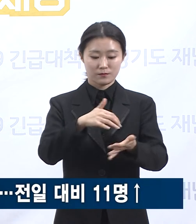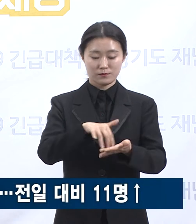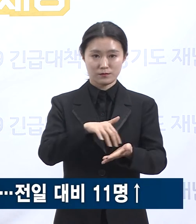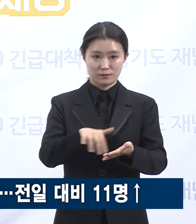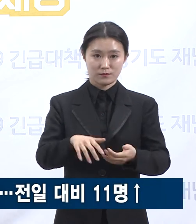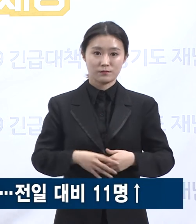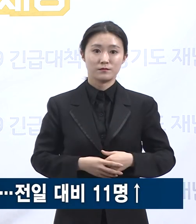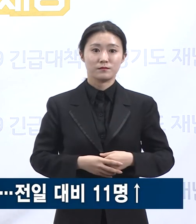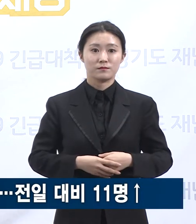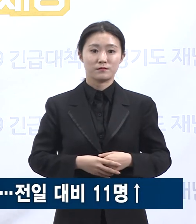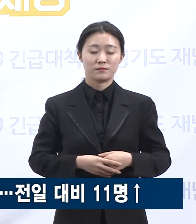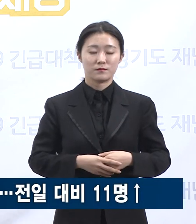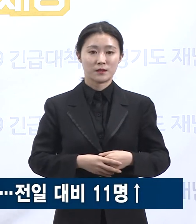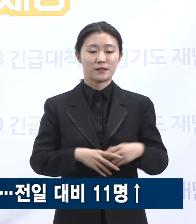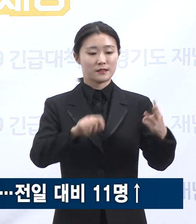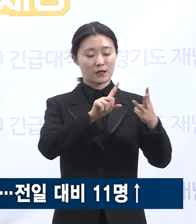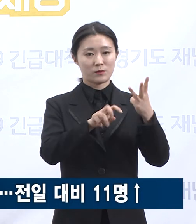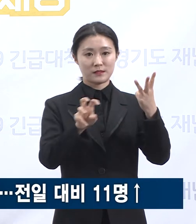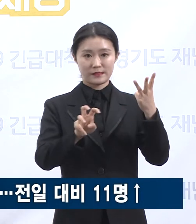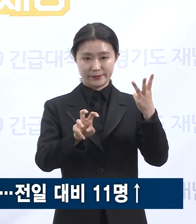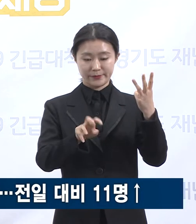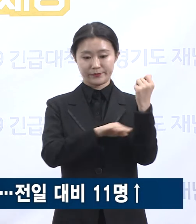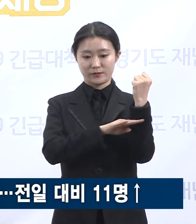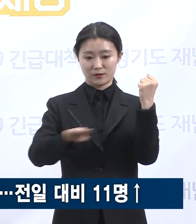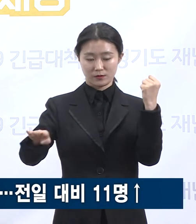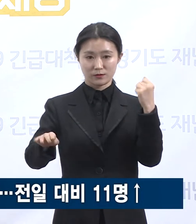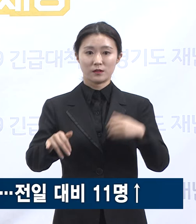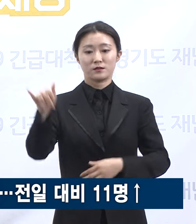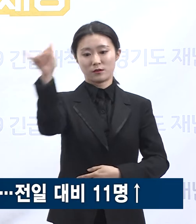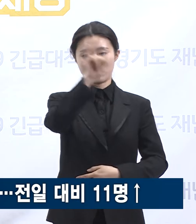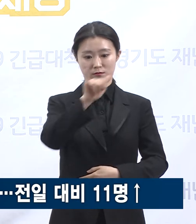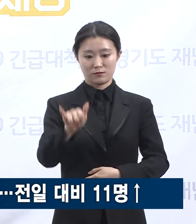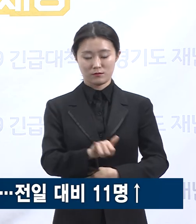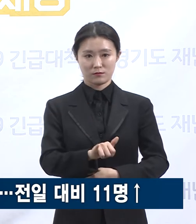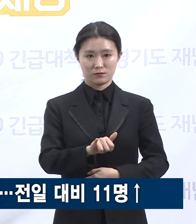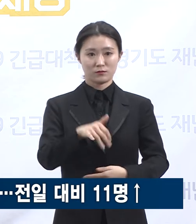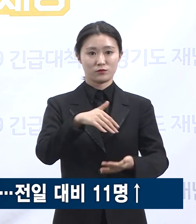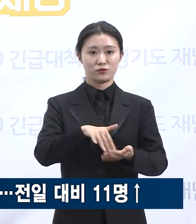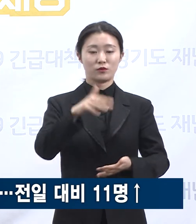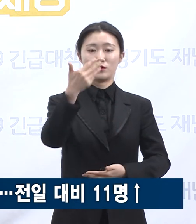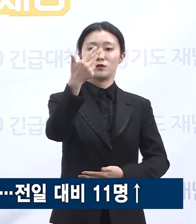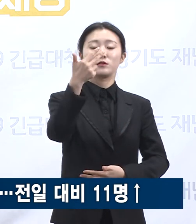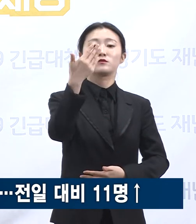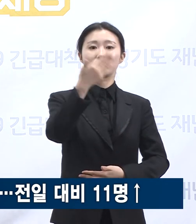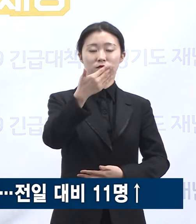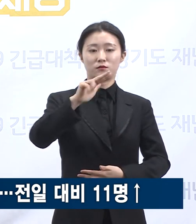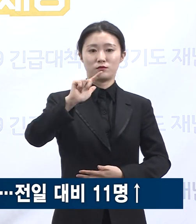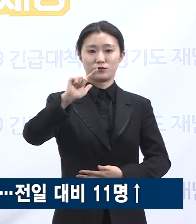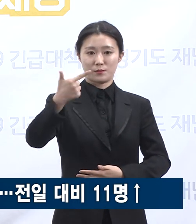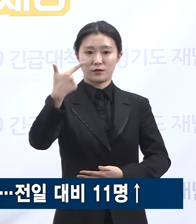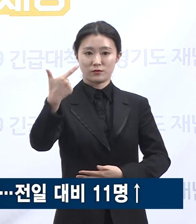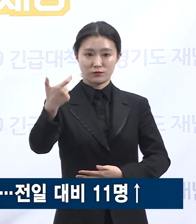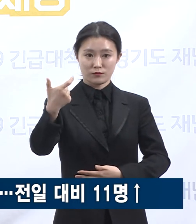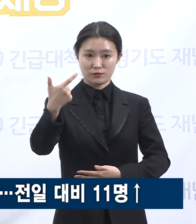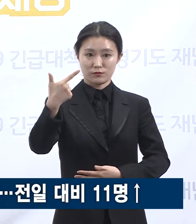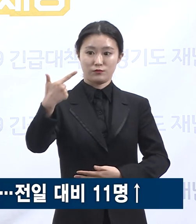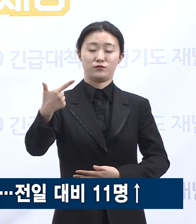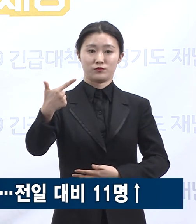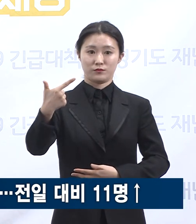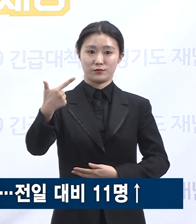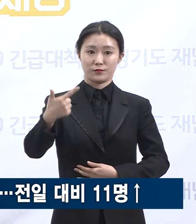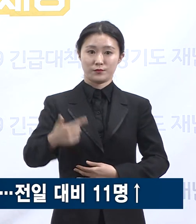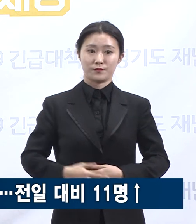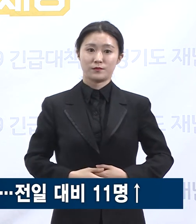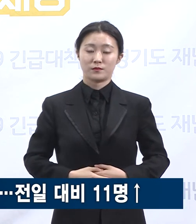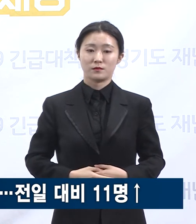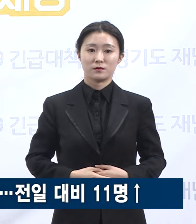3월 30일 0시 기준 전국의 확진자 수는 총 9,661명이며, 이중 경기도 확진자 수는 전일